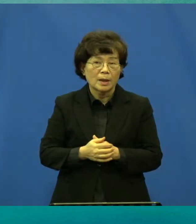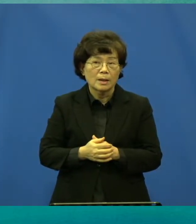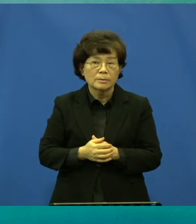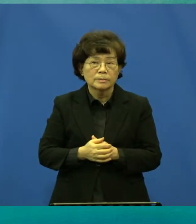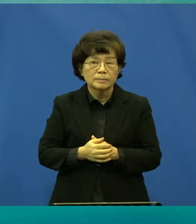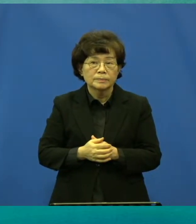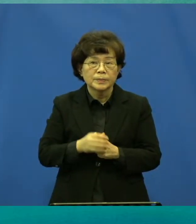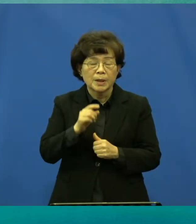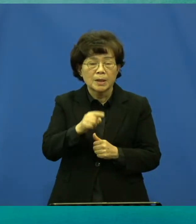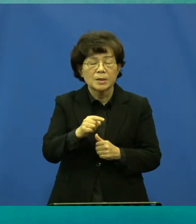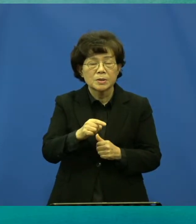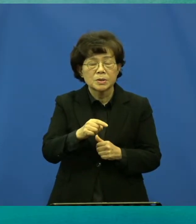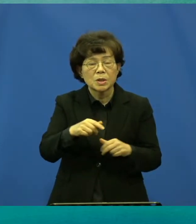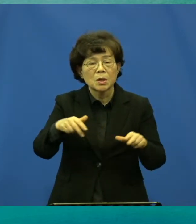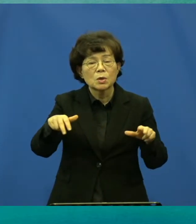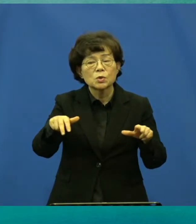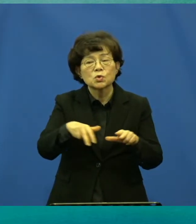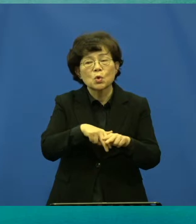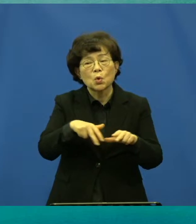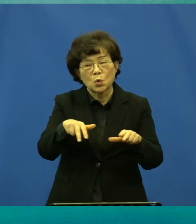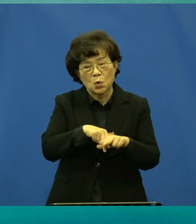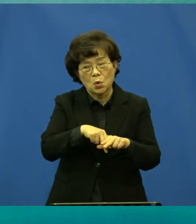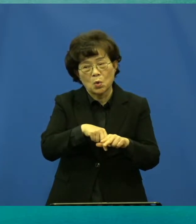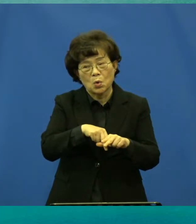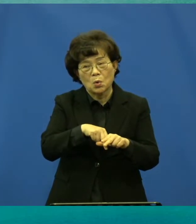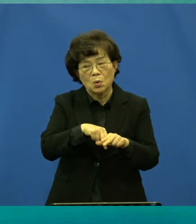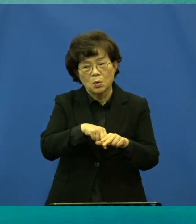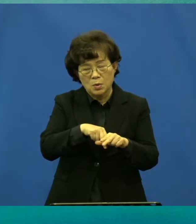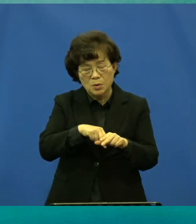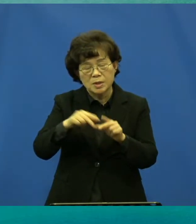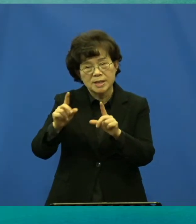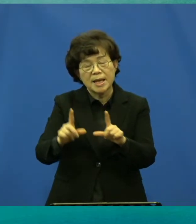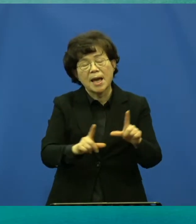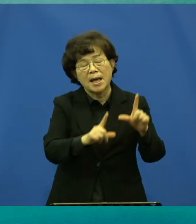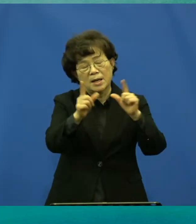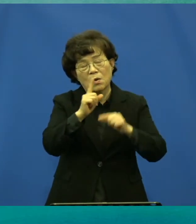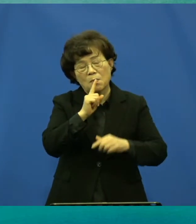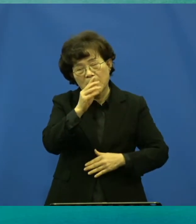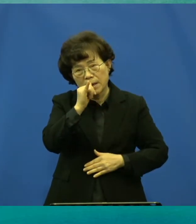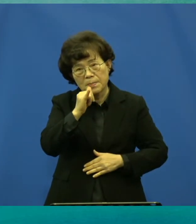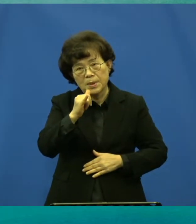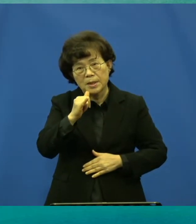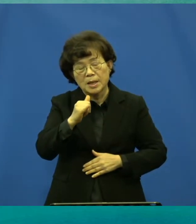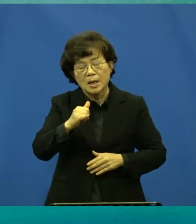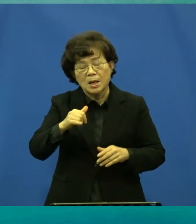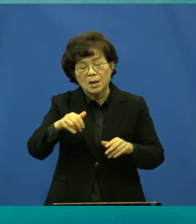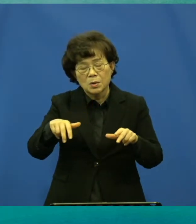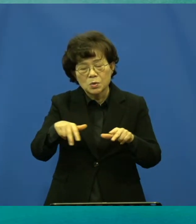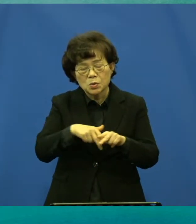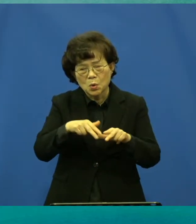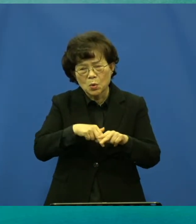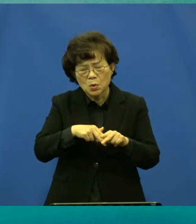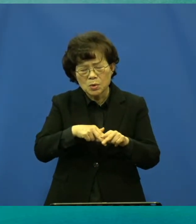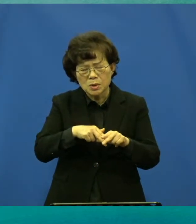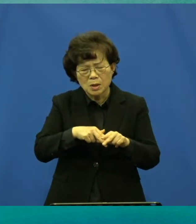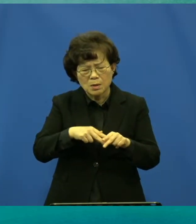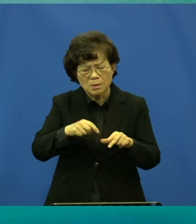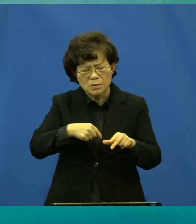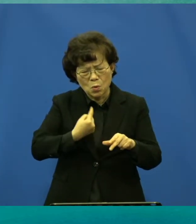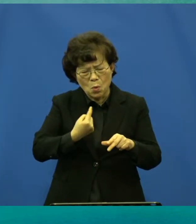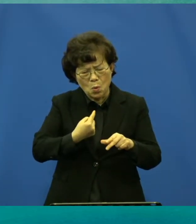여러분, 이것이 바로 종교적 독선을 만들어내는 거죠. 여러분, 독선이 참 무서운 겁니다.